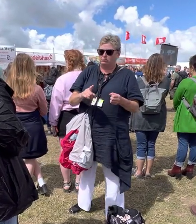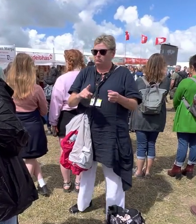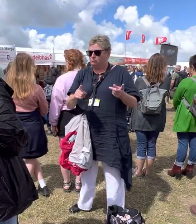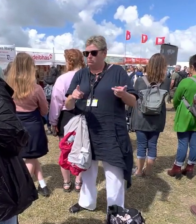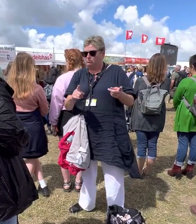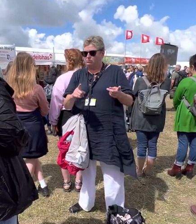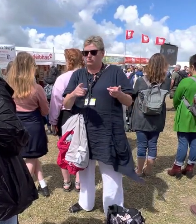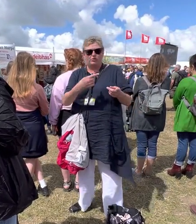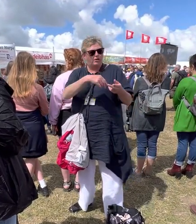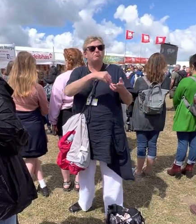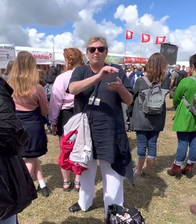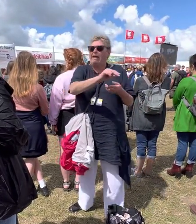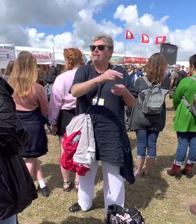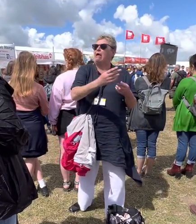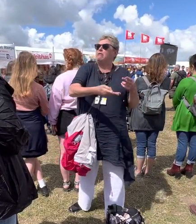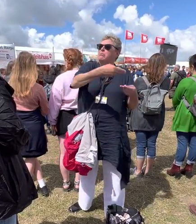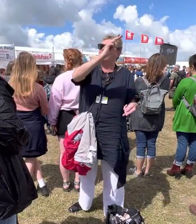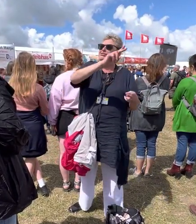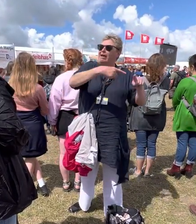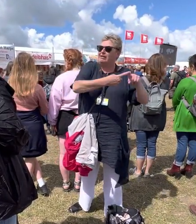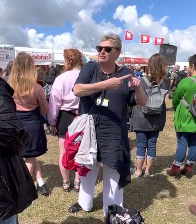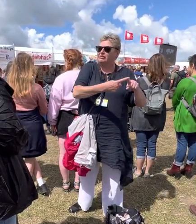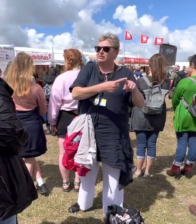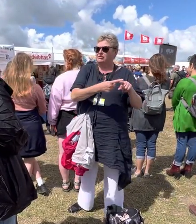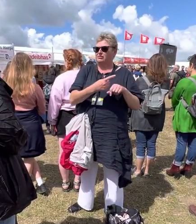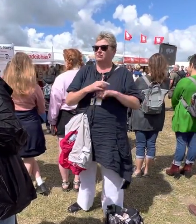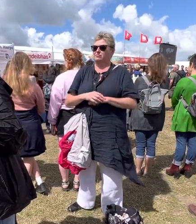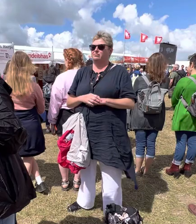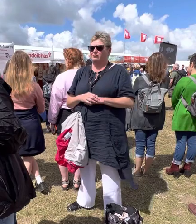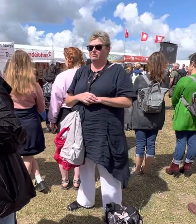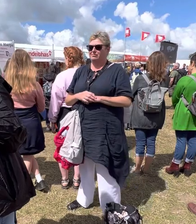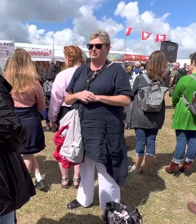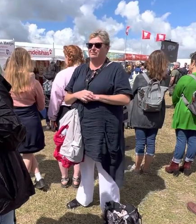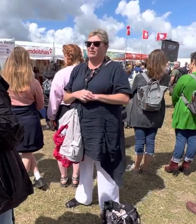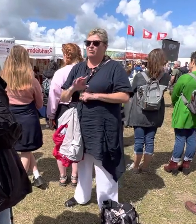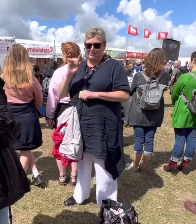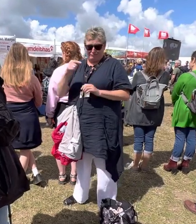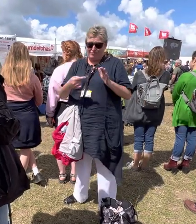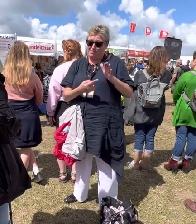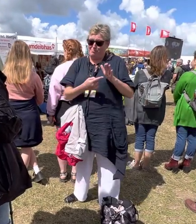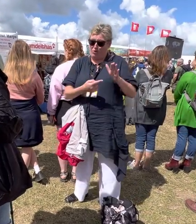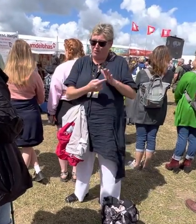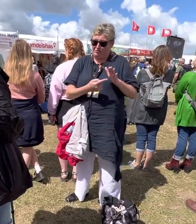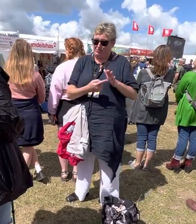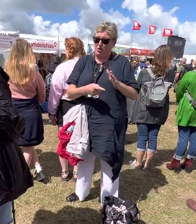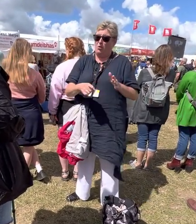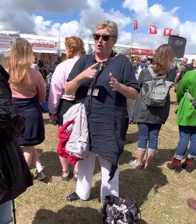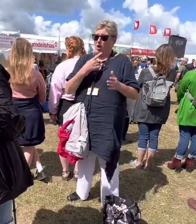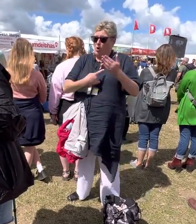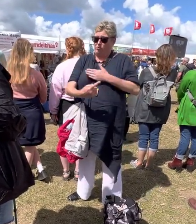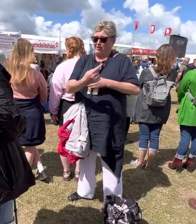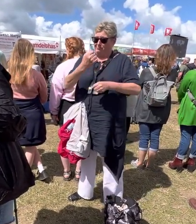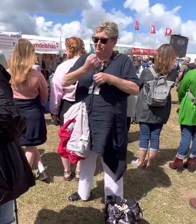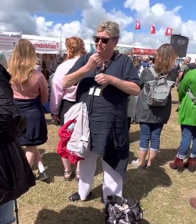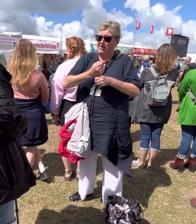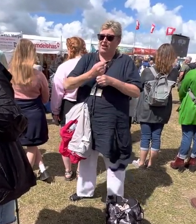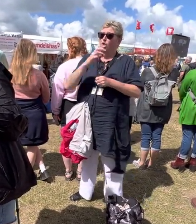uwch. Ond enillwyd y newiddiadau polisi pwysig yma, dim ond oherwydd ymgyrchu Cymdeithas Iaith a